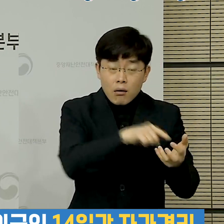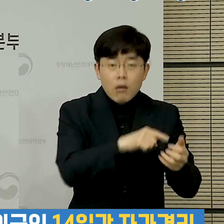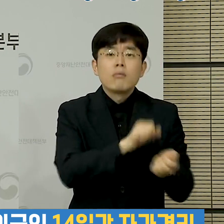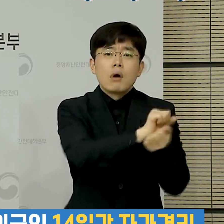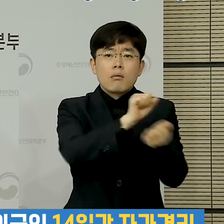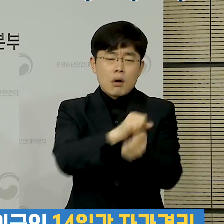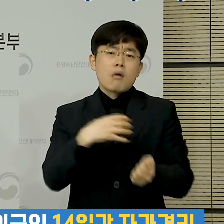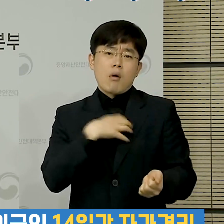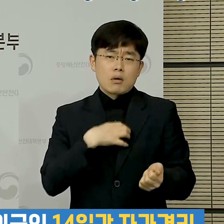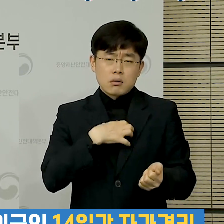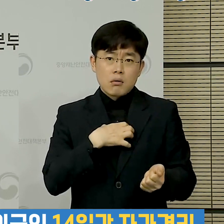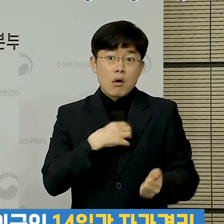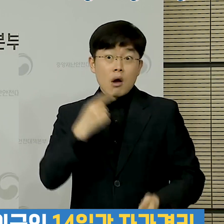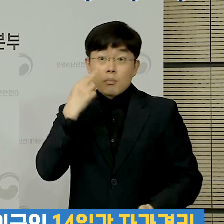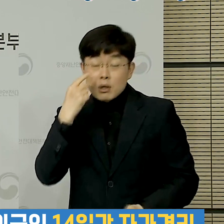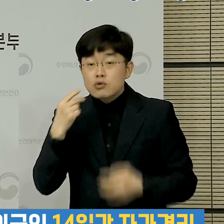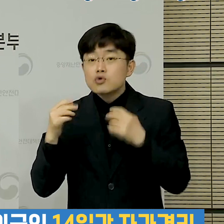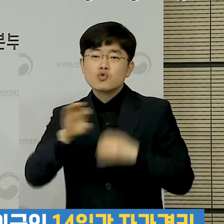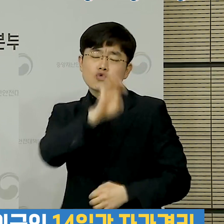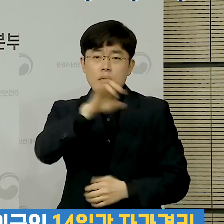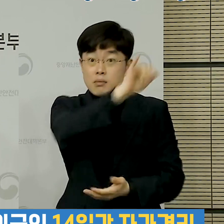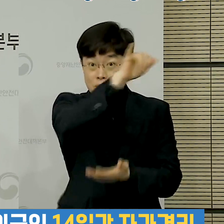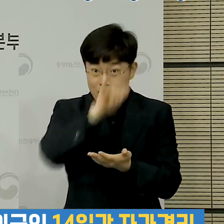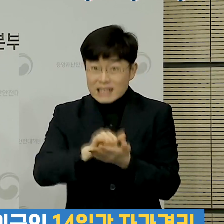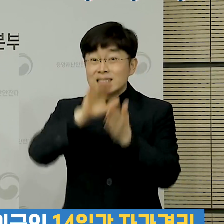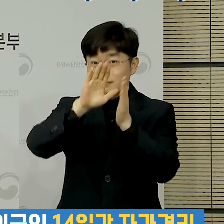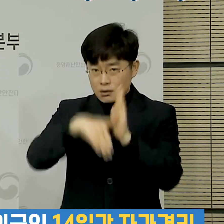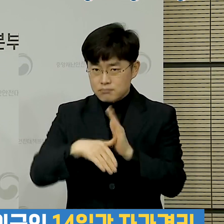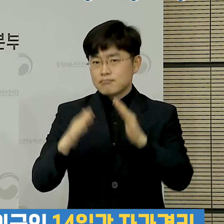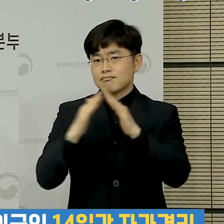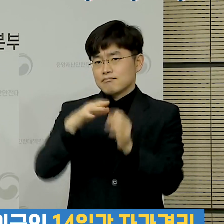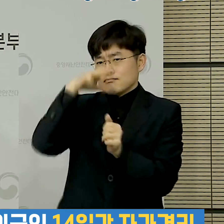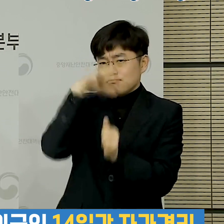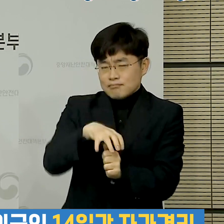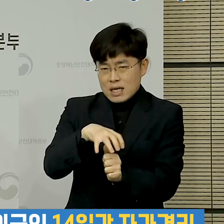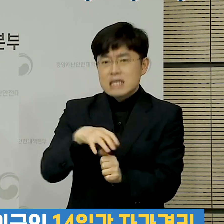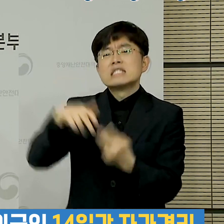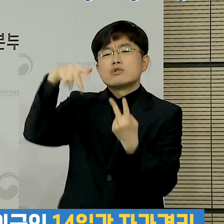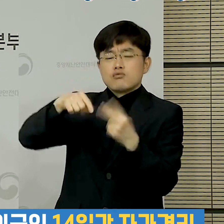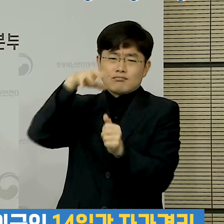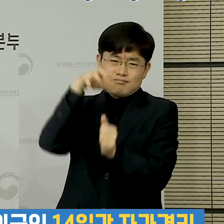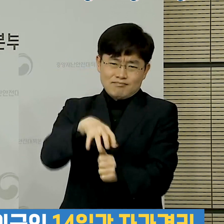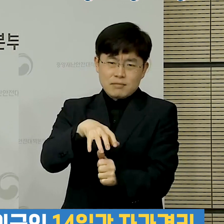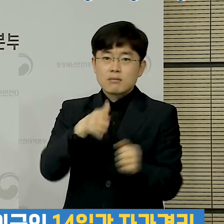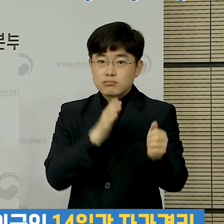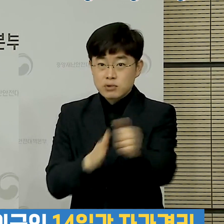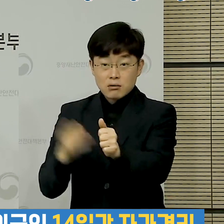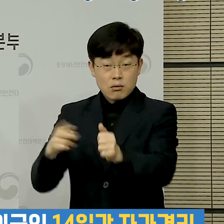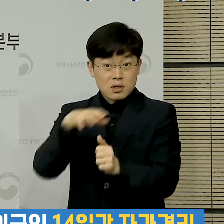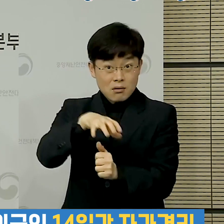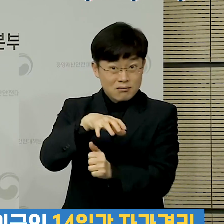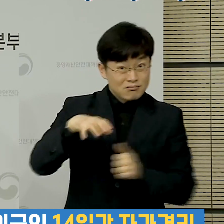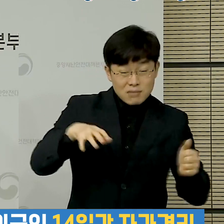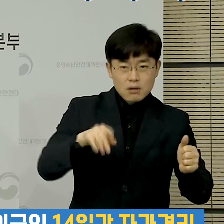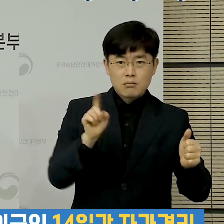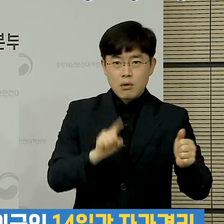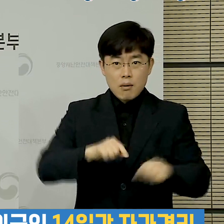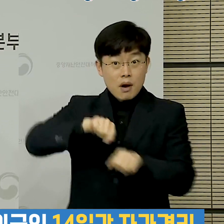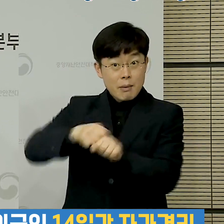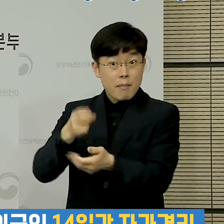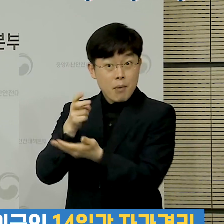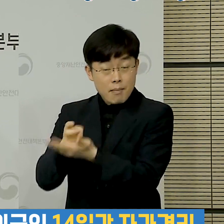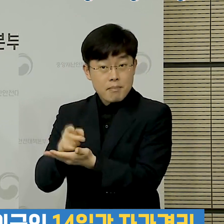있습니다. 미국과 유럽 입국자는 2주간 자가격리 수칙을 철저히 준수해 주시기 바라며 이번 시에는 감염병